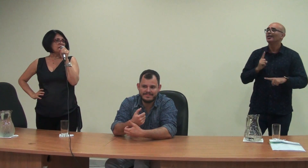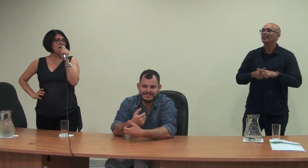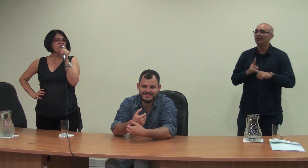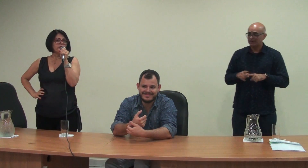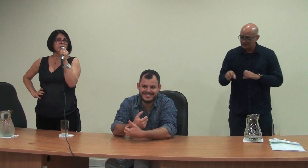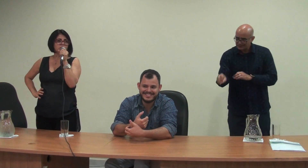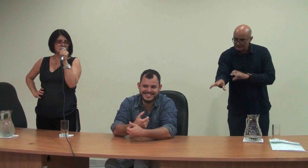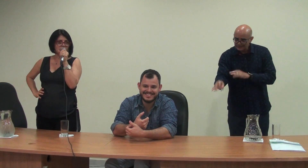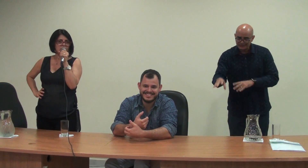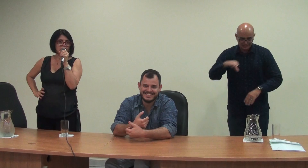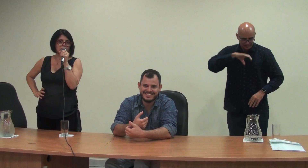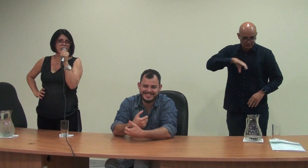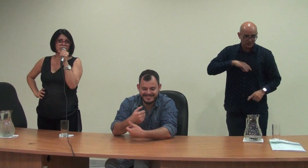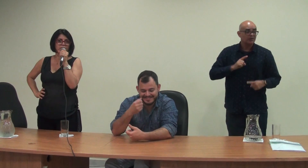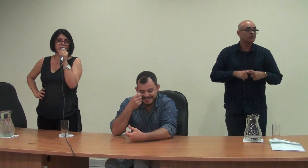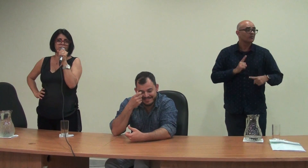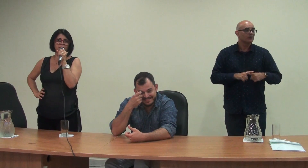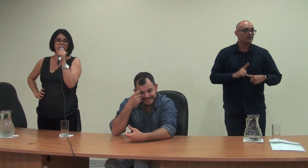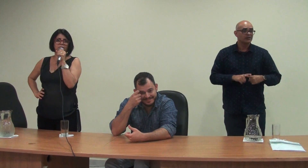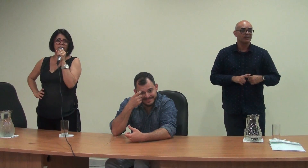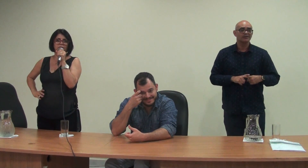Porque você alfabetiza